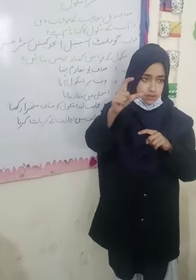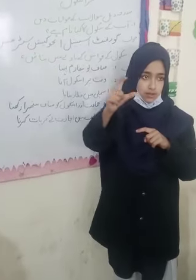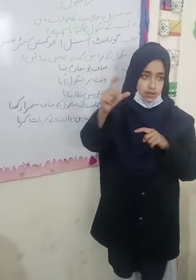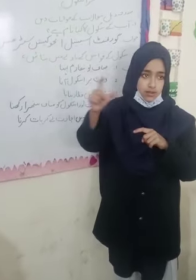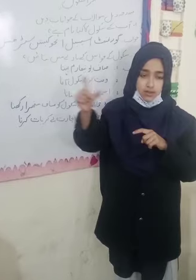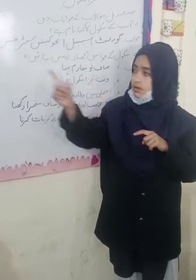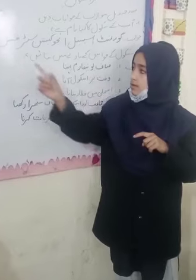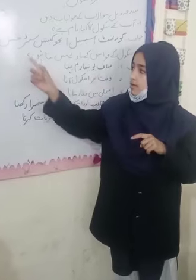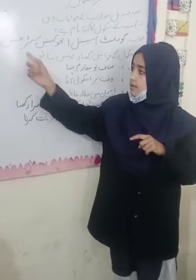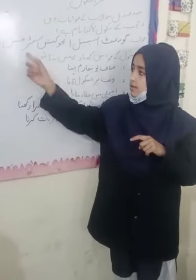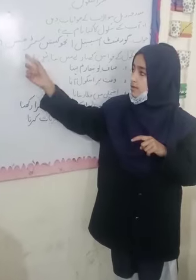सेंटर